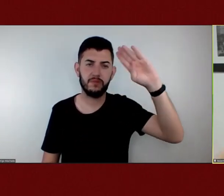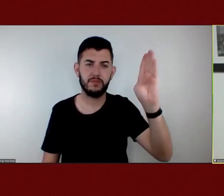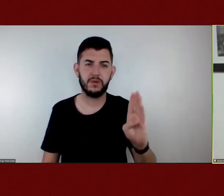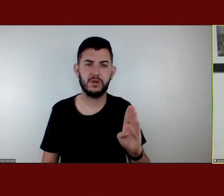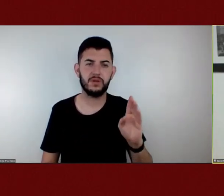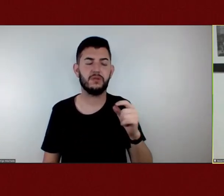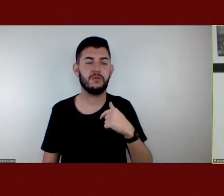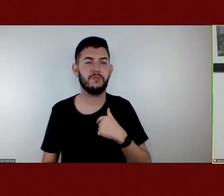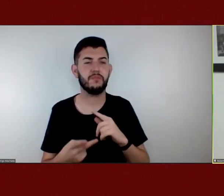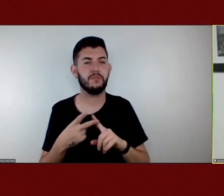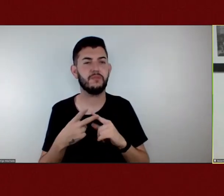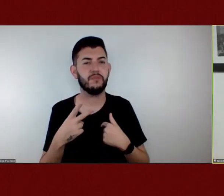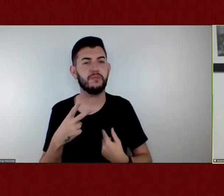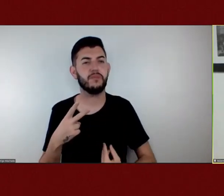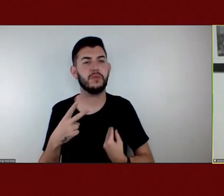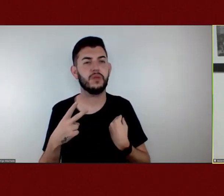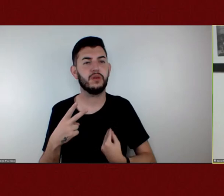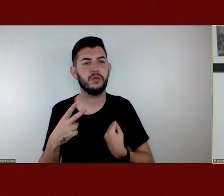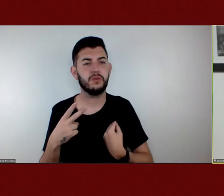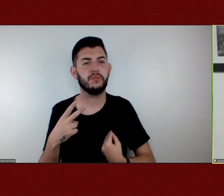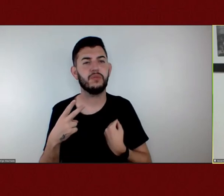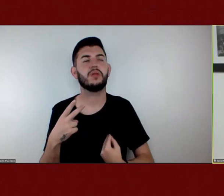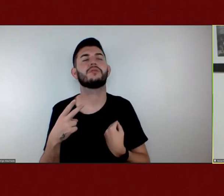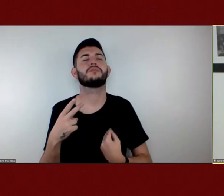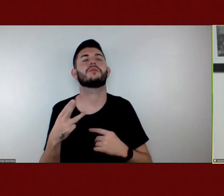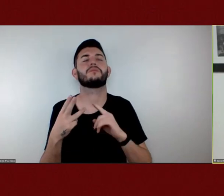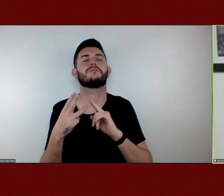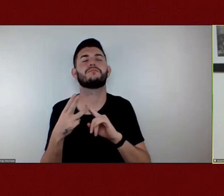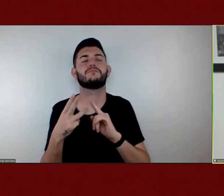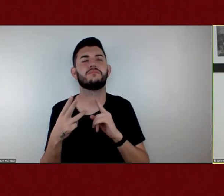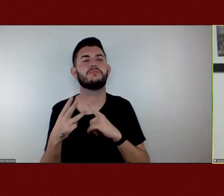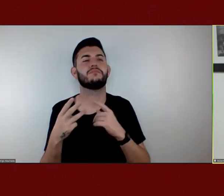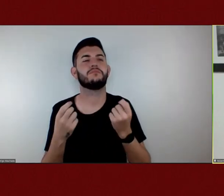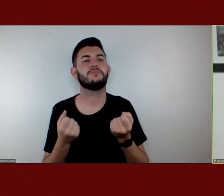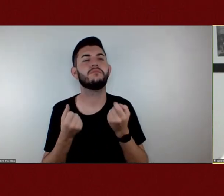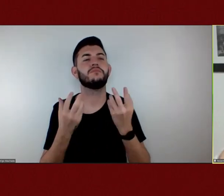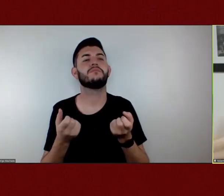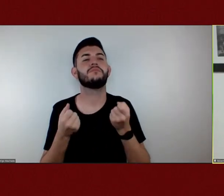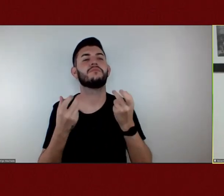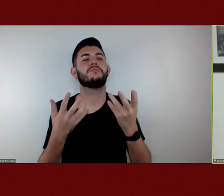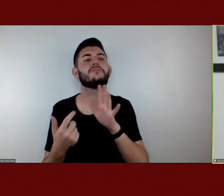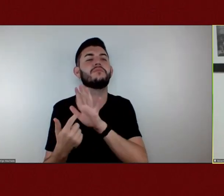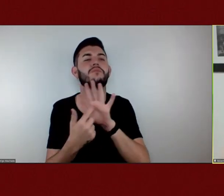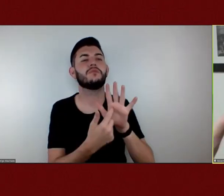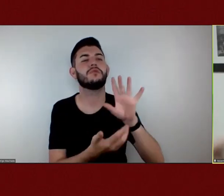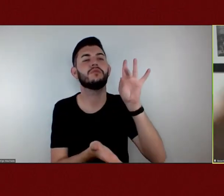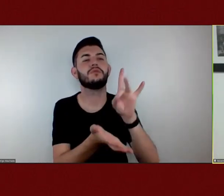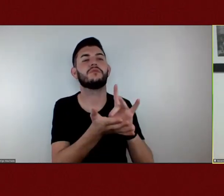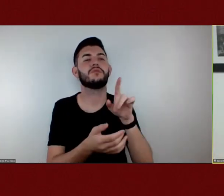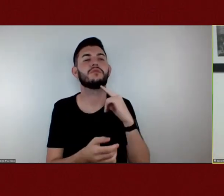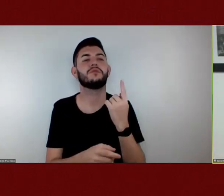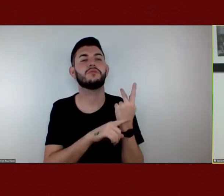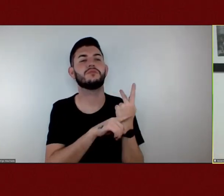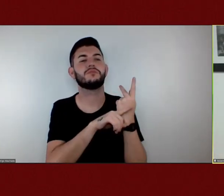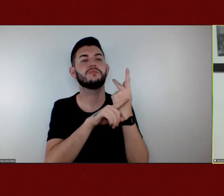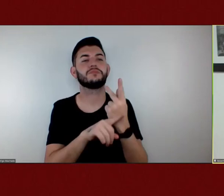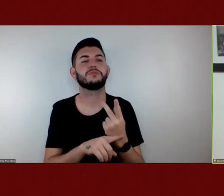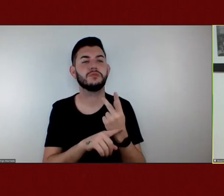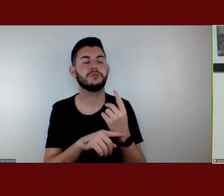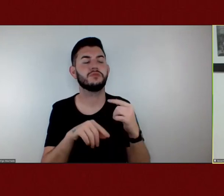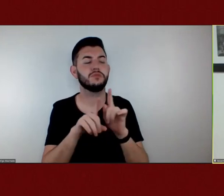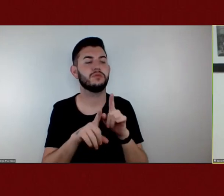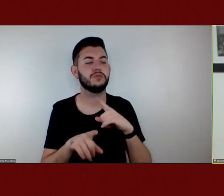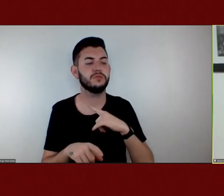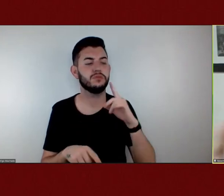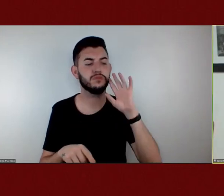da sua expressão autêntica do que éramos, a busca e até com visões